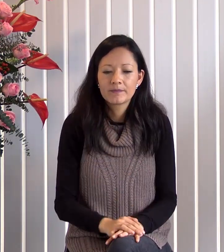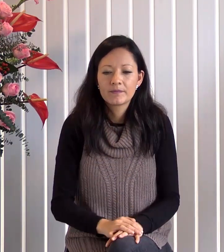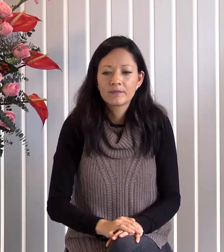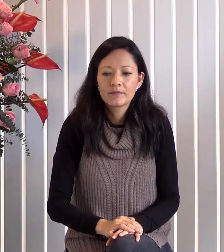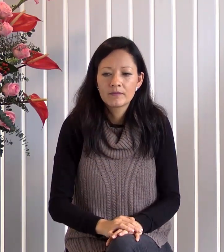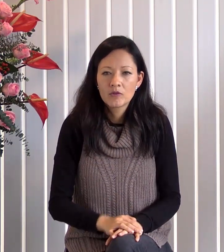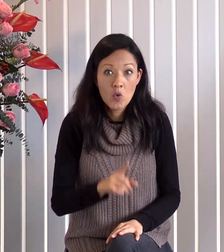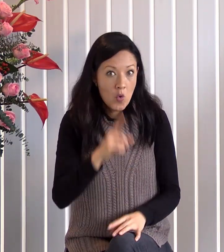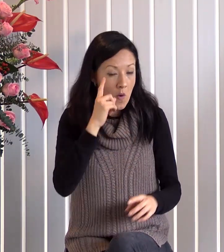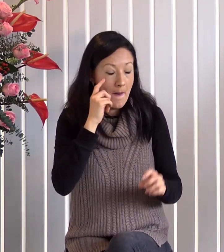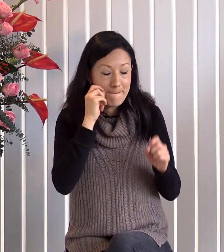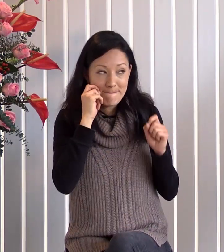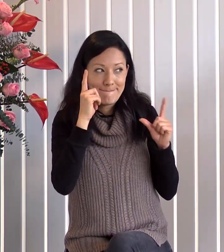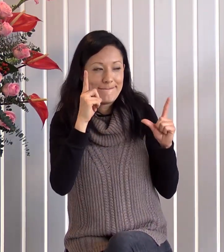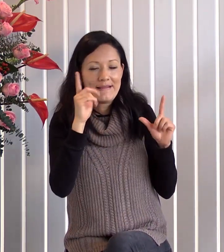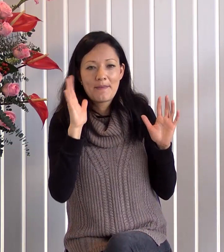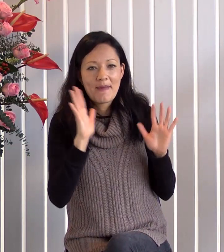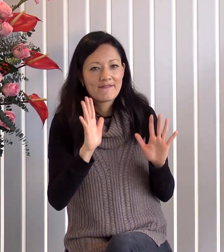es una maravilla.